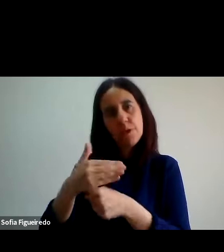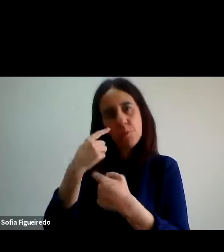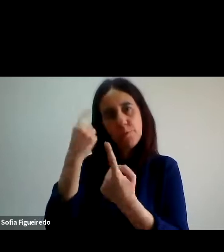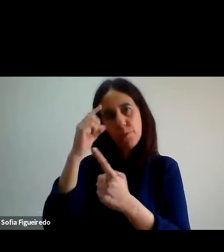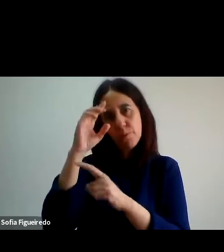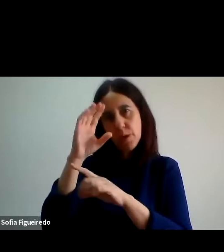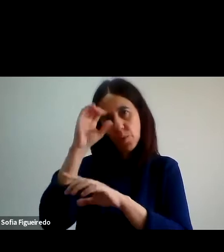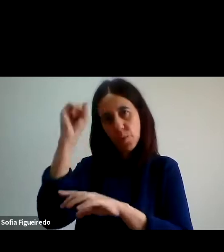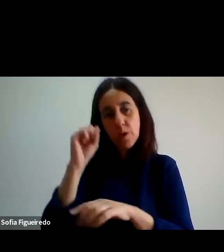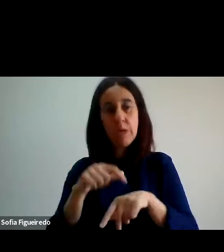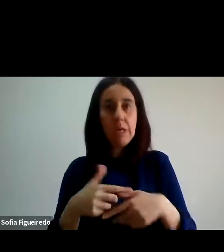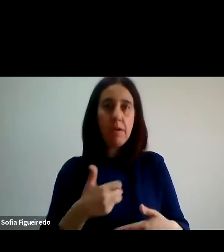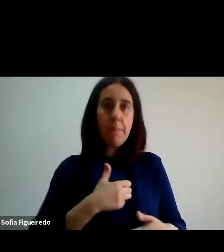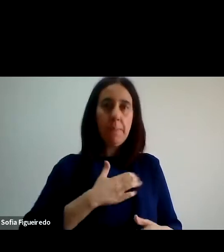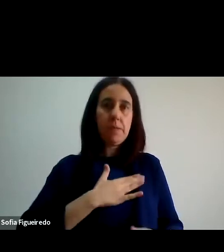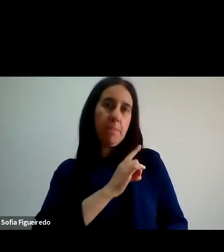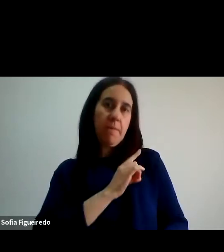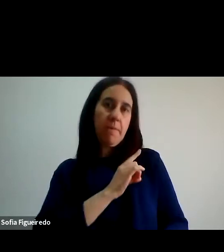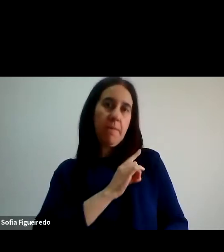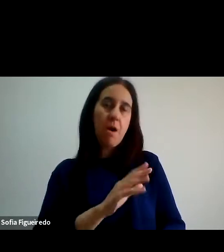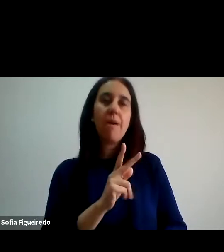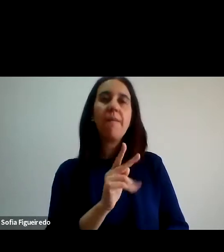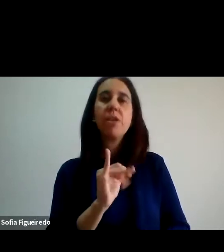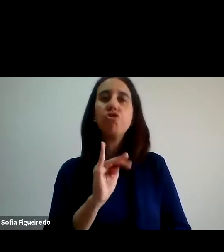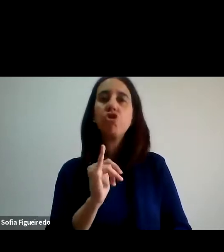Estou nesta altura numa empresa privada, na Vision Box,